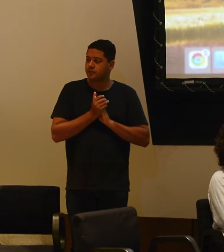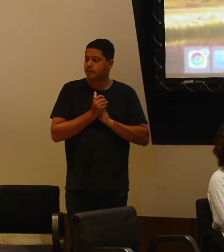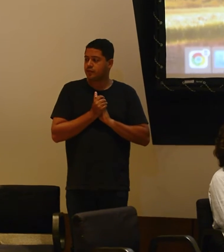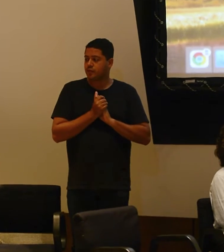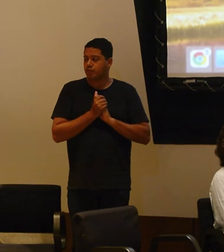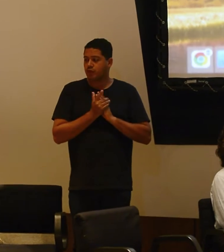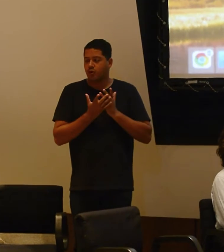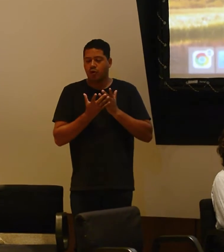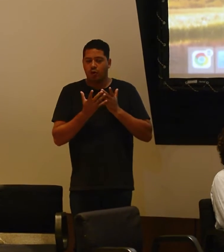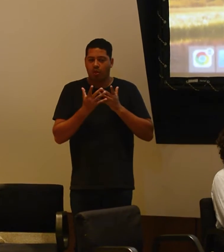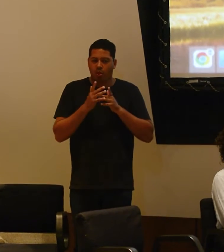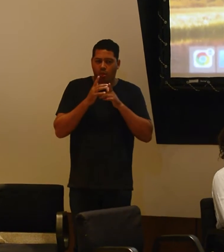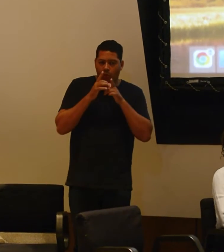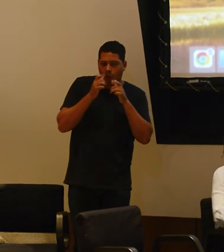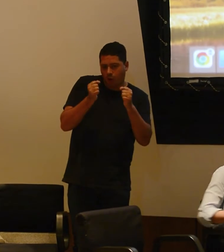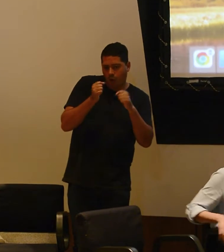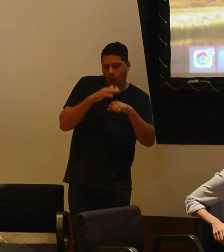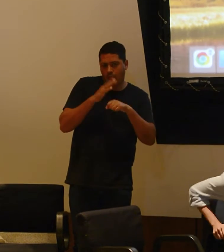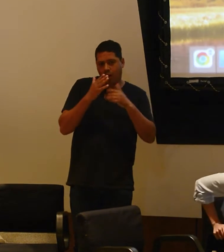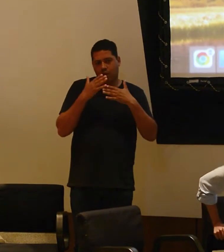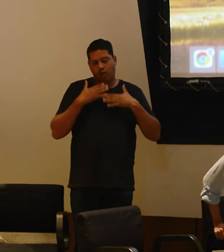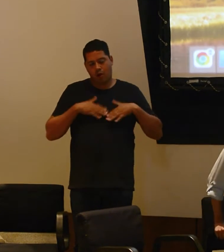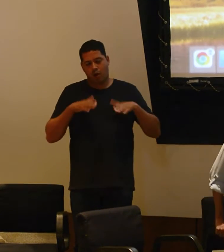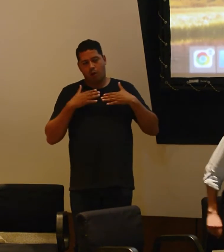num linguajar bem tranquilo.